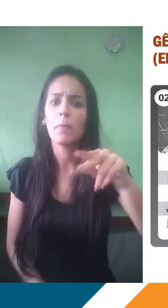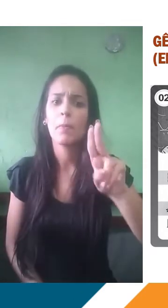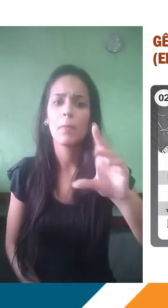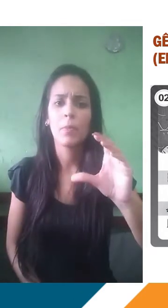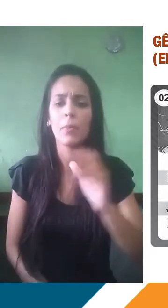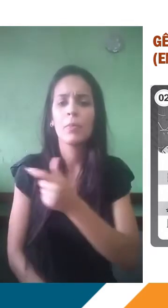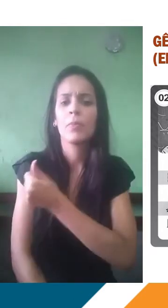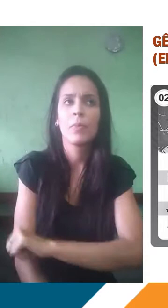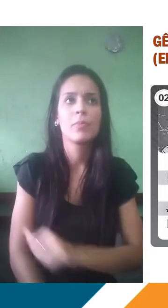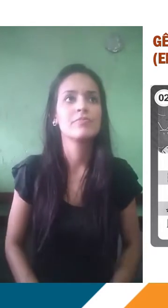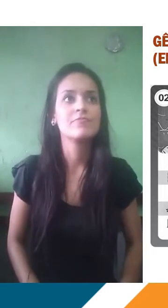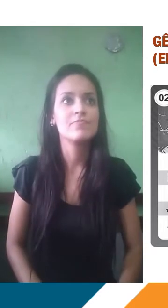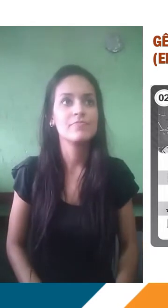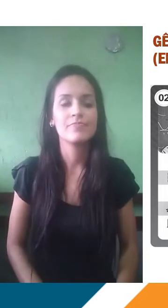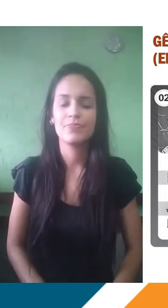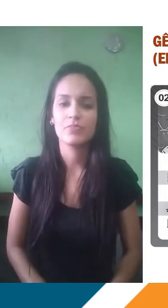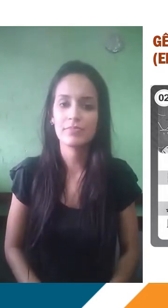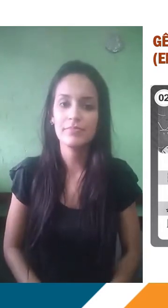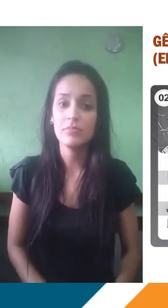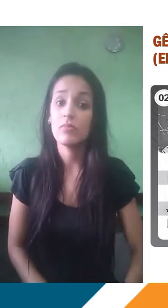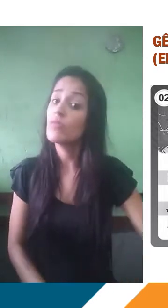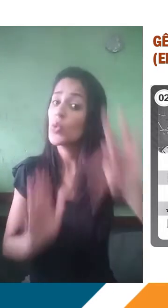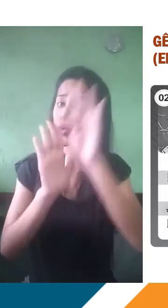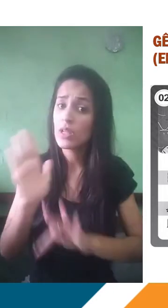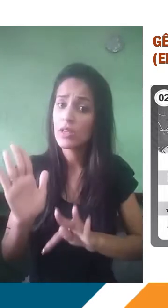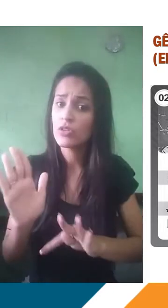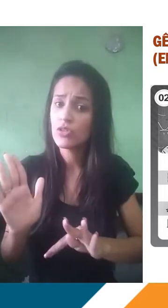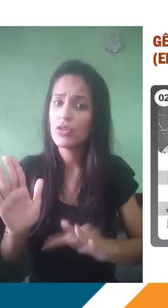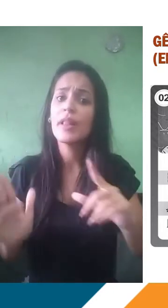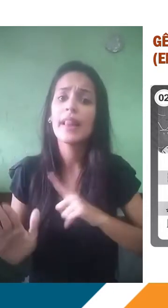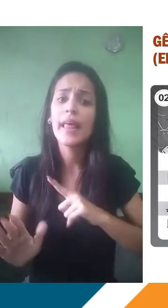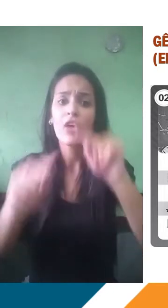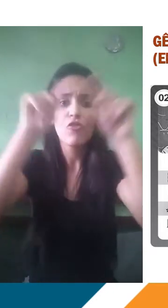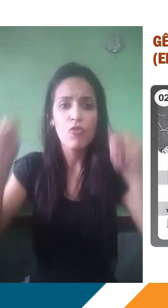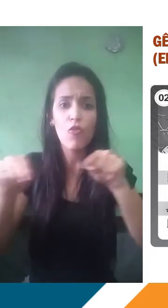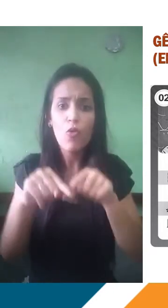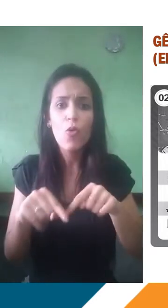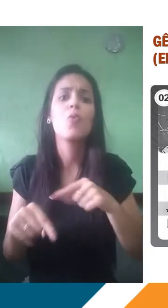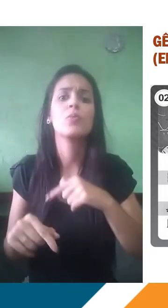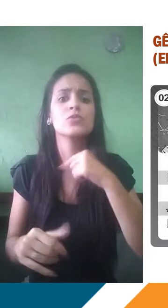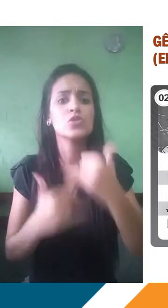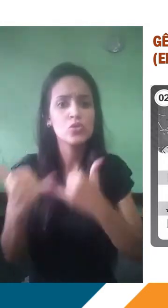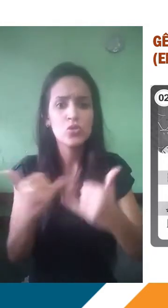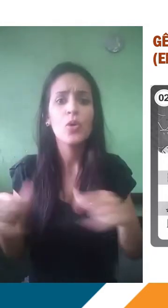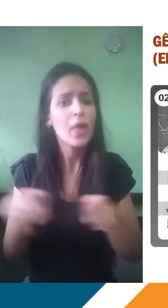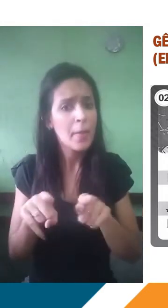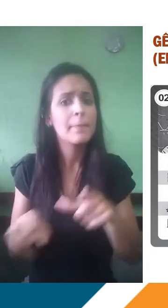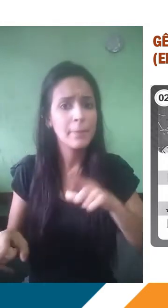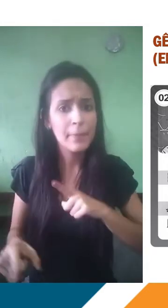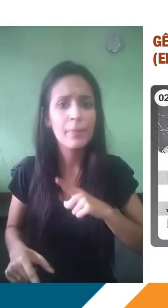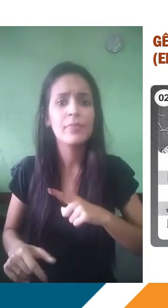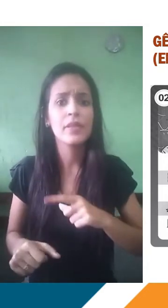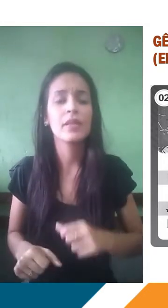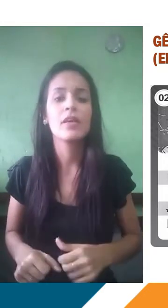Vamos para o enunciado da questão. O texto tem o formato de uma carta de jogo e apresenta dados a respeito de Marcelo